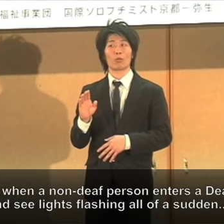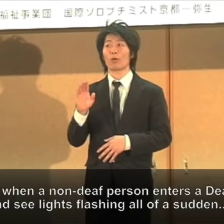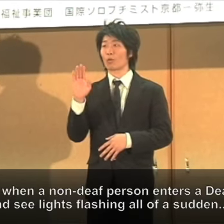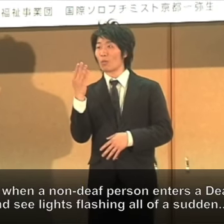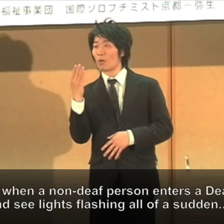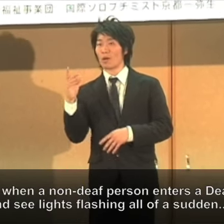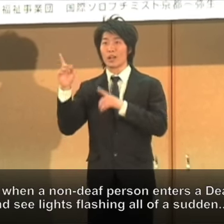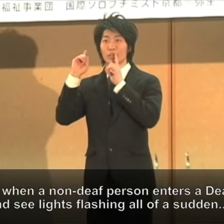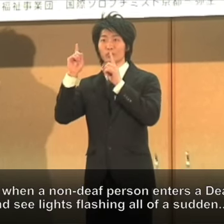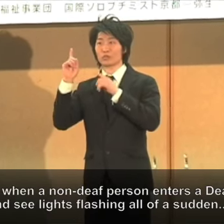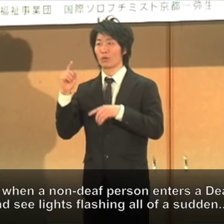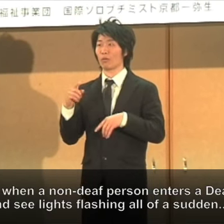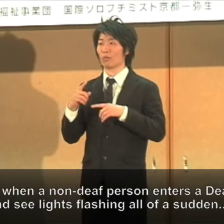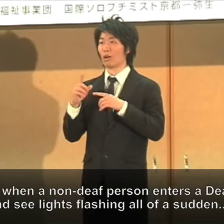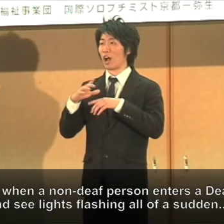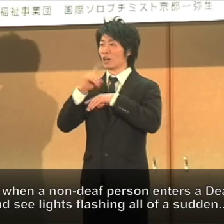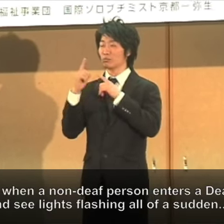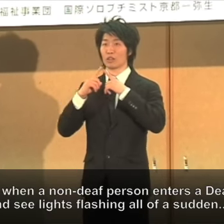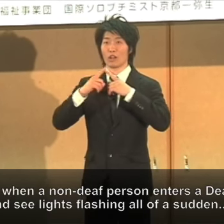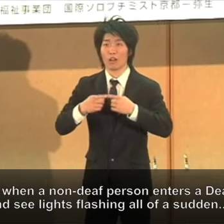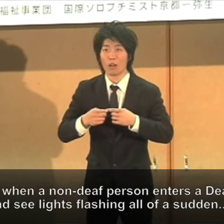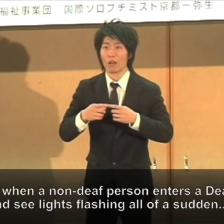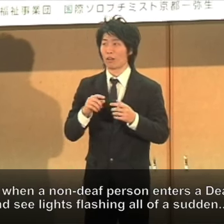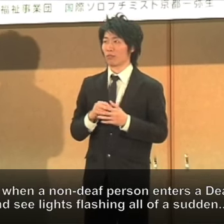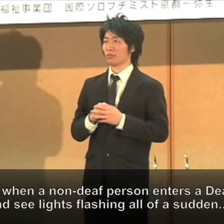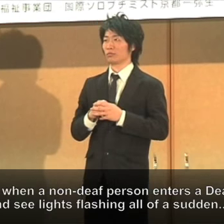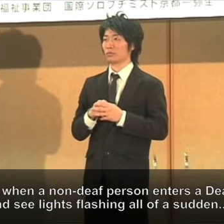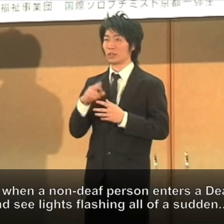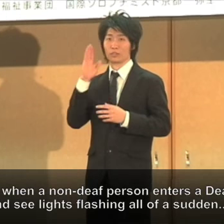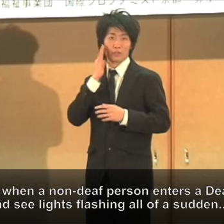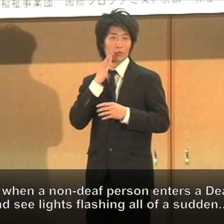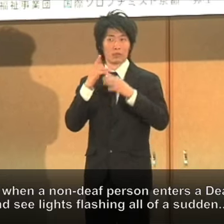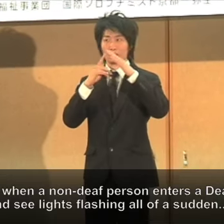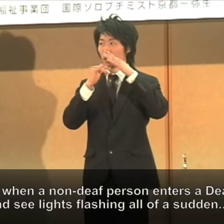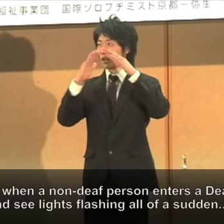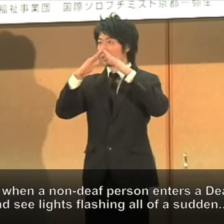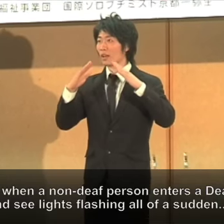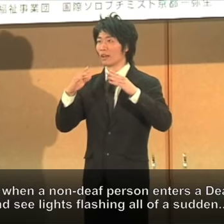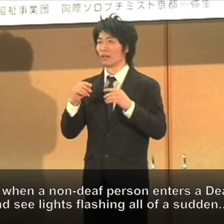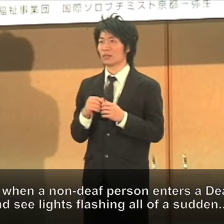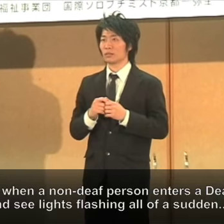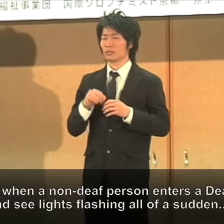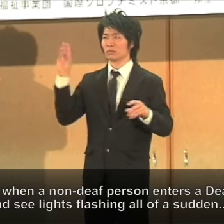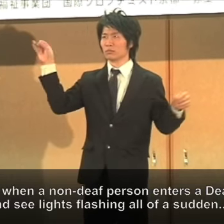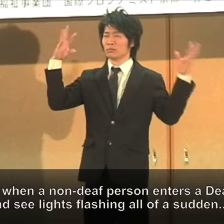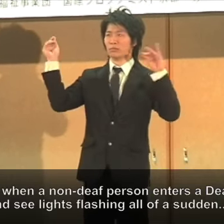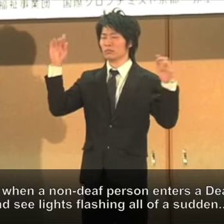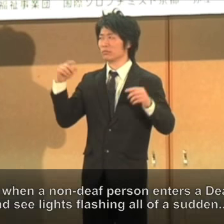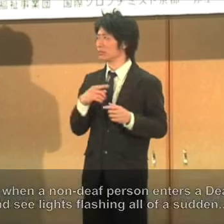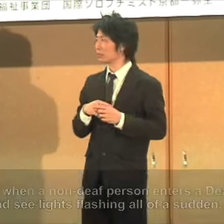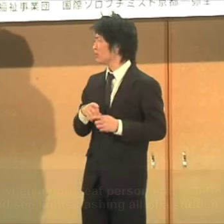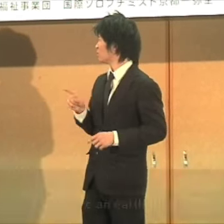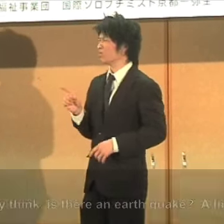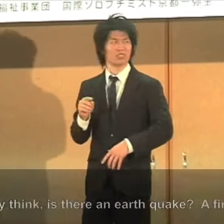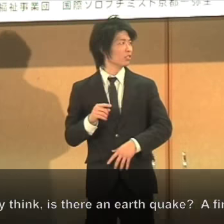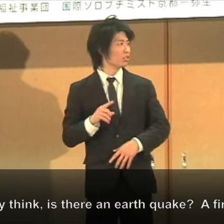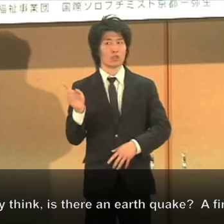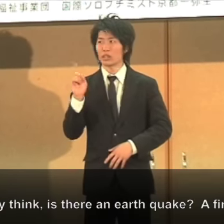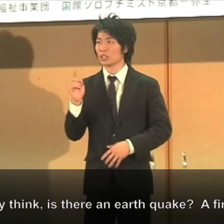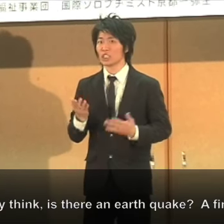分かるわけですよ。でも聞こえる人が、例えば私の家に来た時にはデフファミリーの中でいろんな電気がピカピカピカピカ、